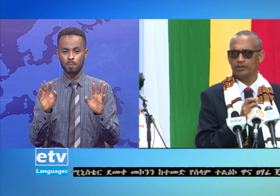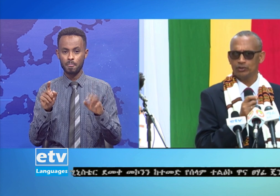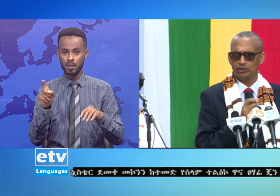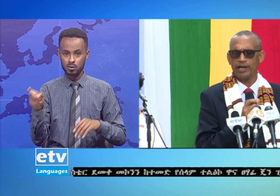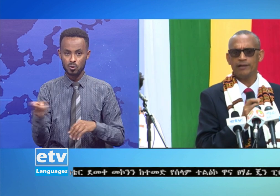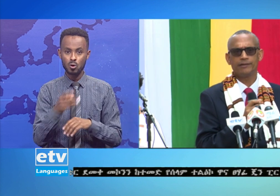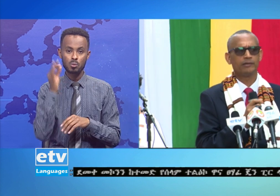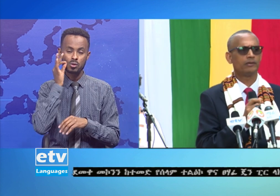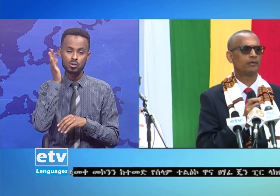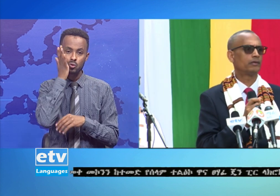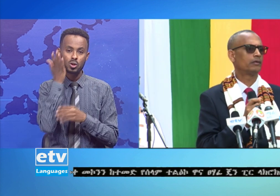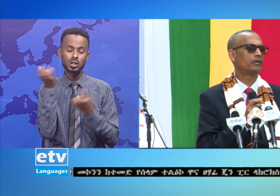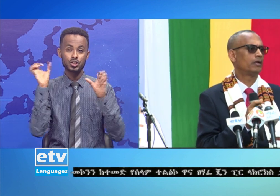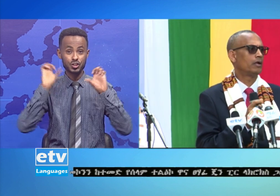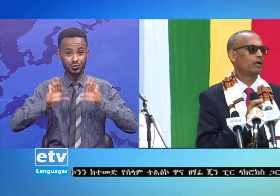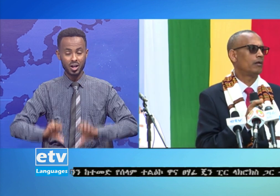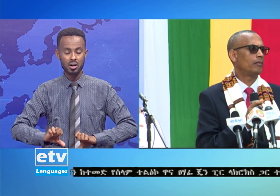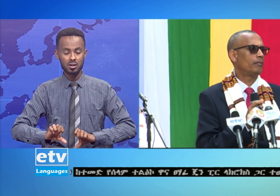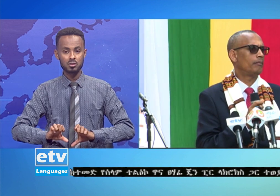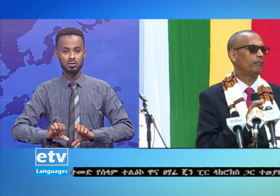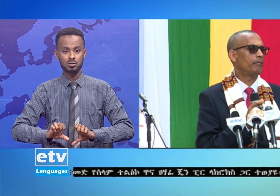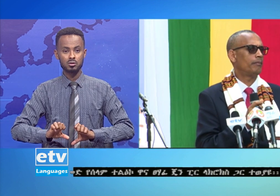ስለሆነም የትነግ ጁንታ